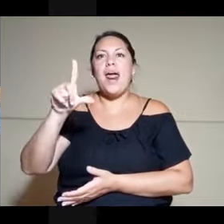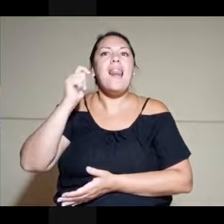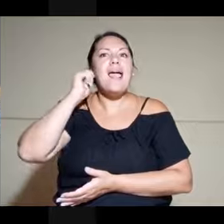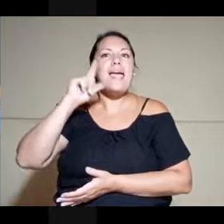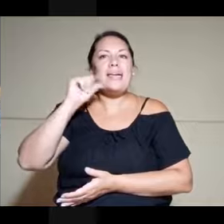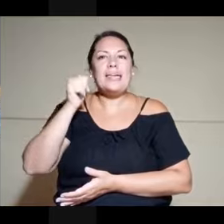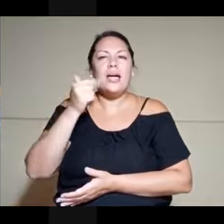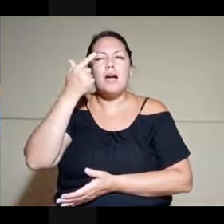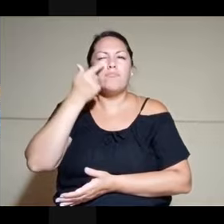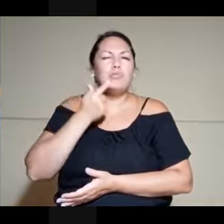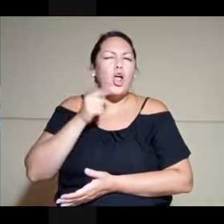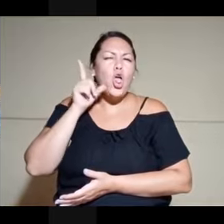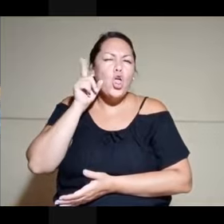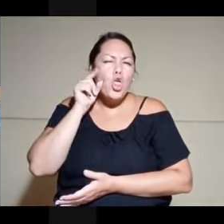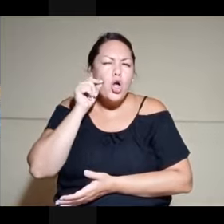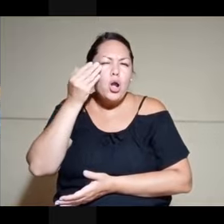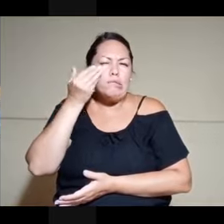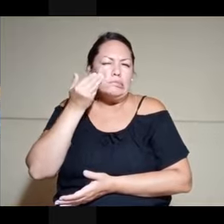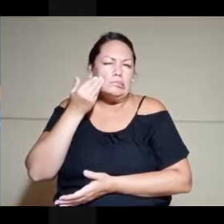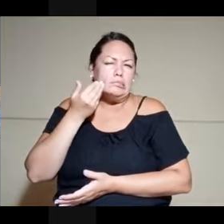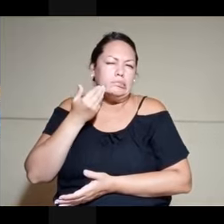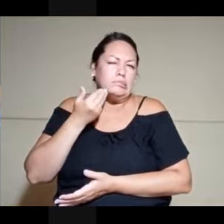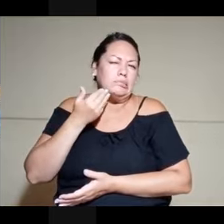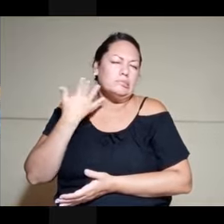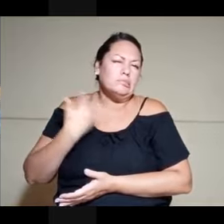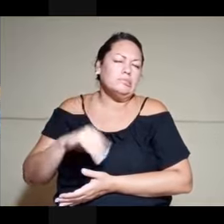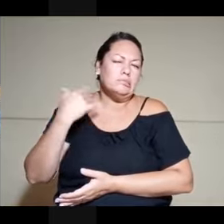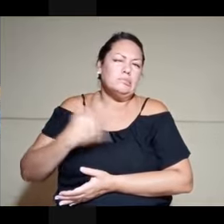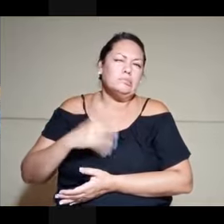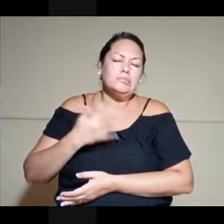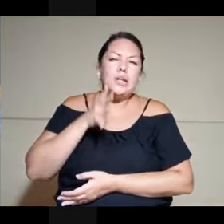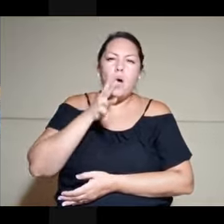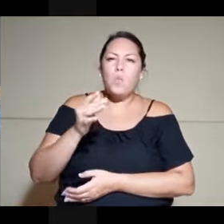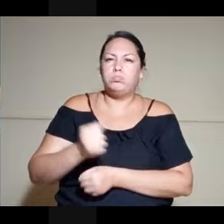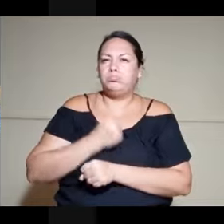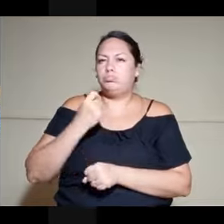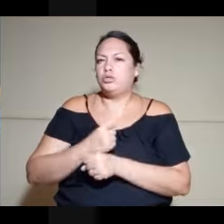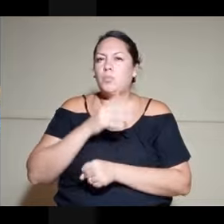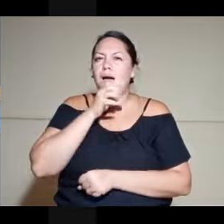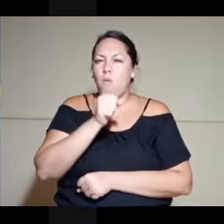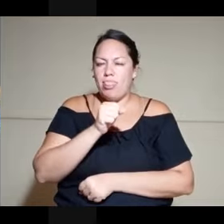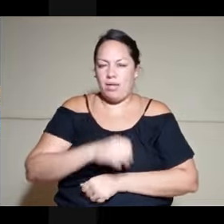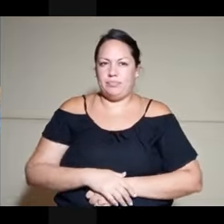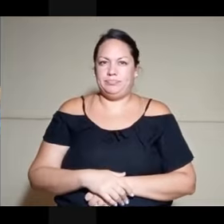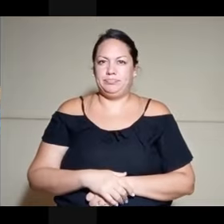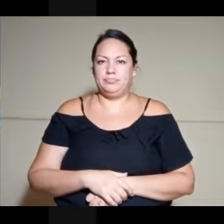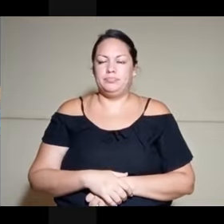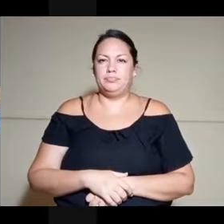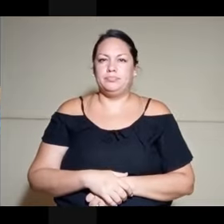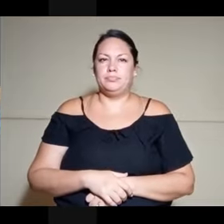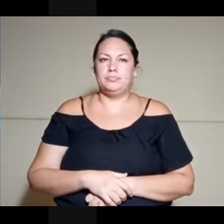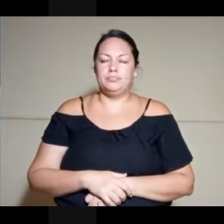del trigémino, produce lo que ustedes conocen como neuralgia del trigémino, que son esos dolores de cara que tienen algunas personas que son